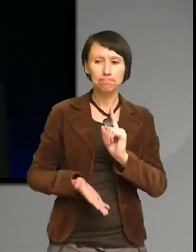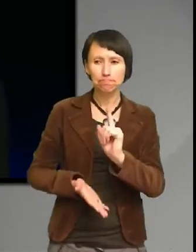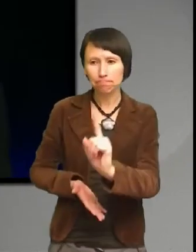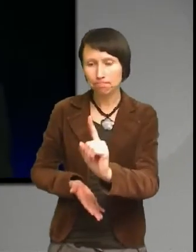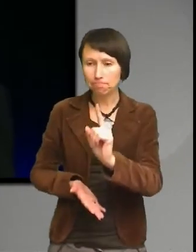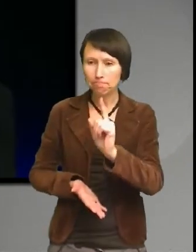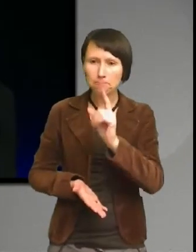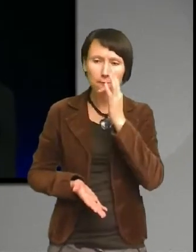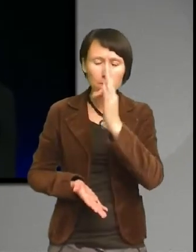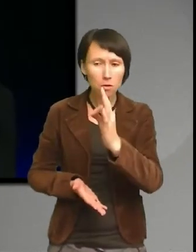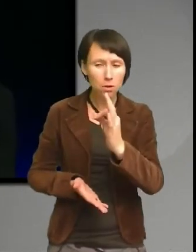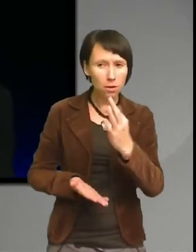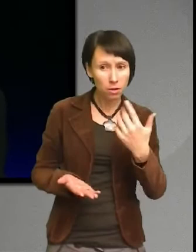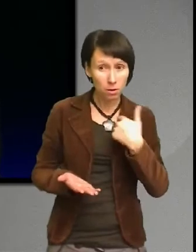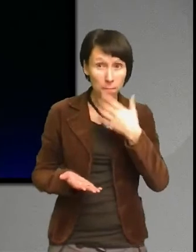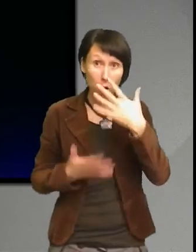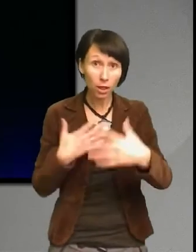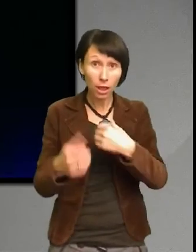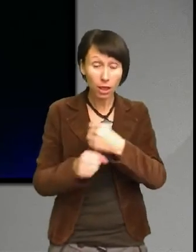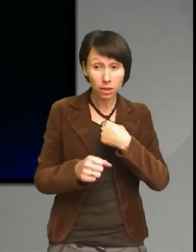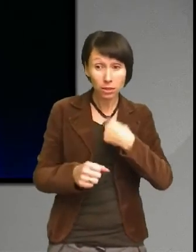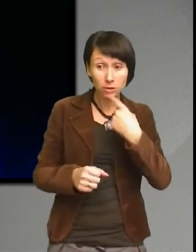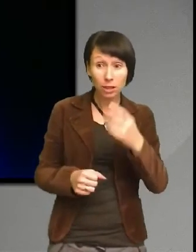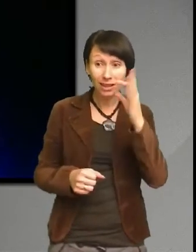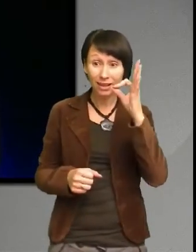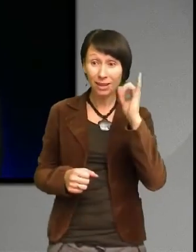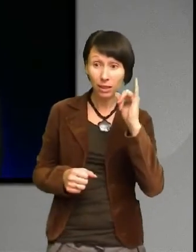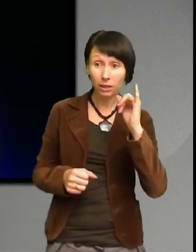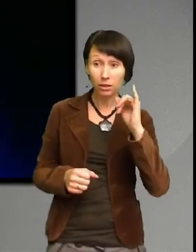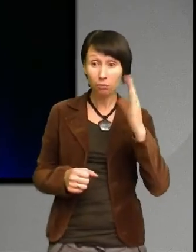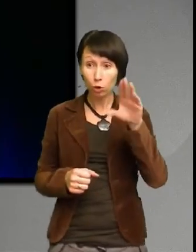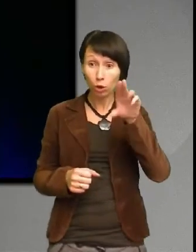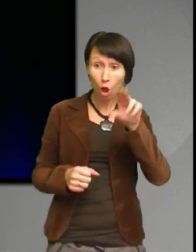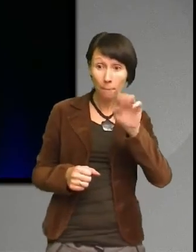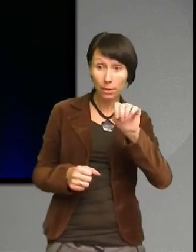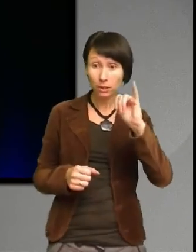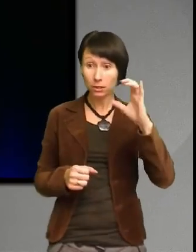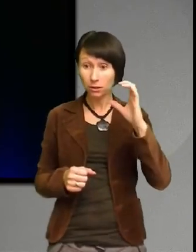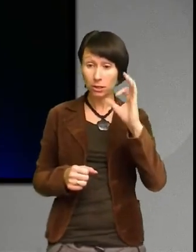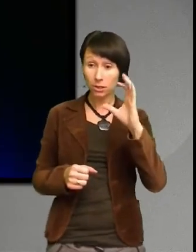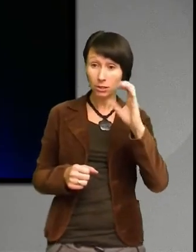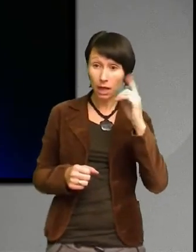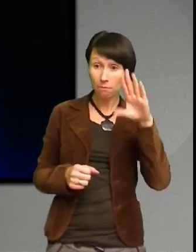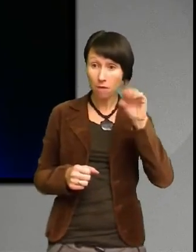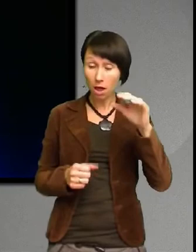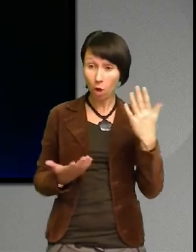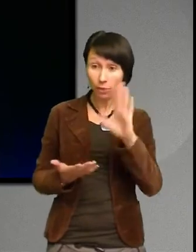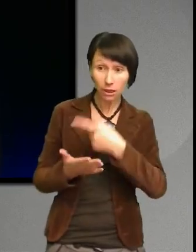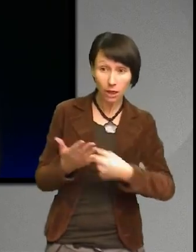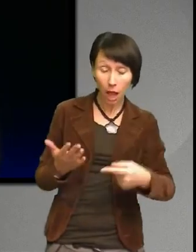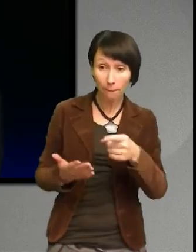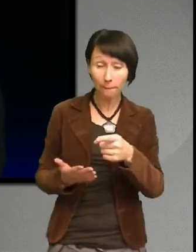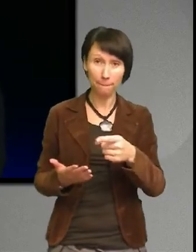Hi, my name is Selma, sa jag till henne. What is your name? My name is Aisha, sa hon.